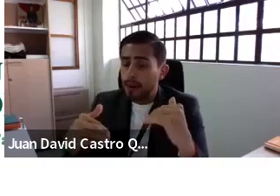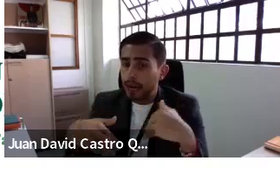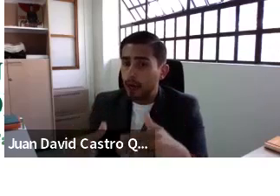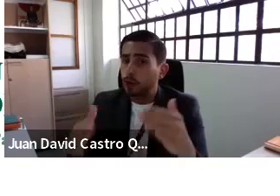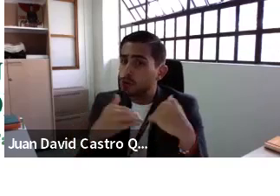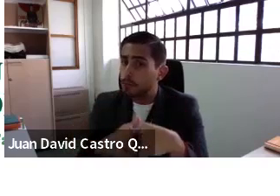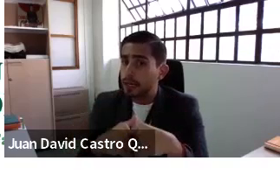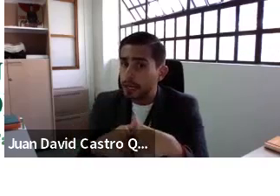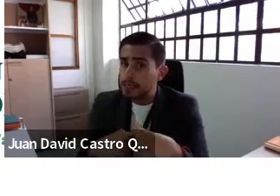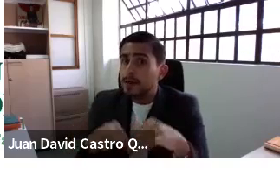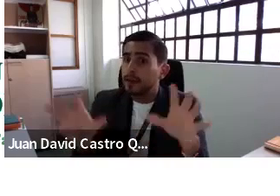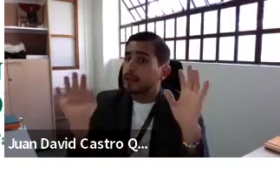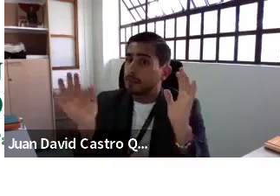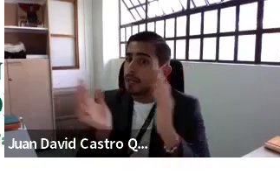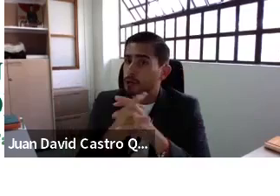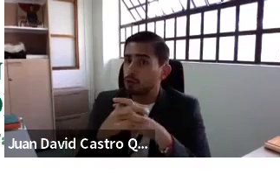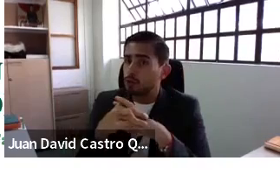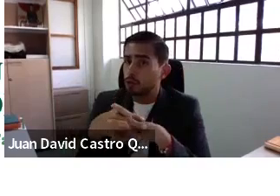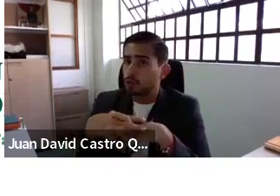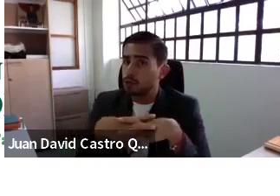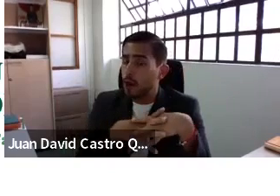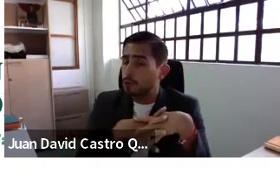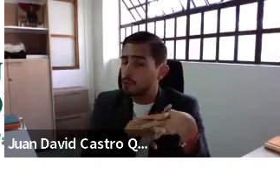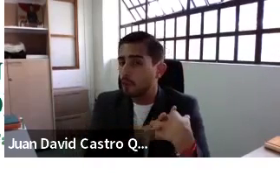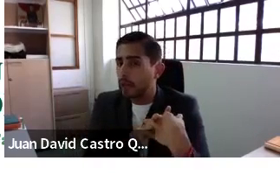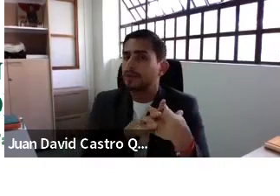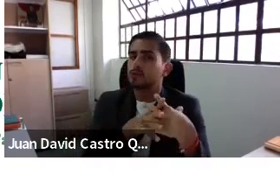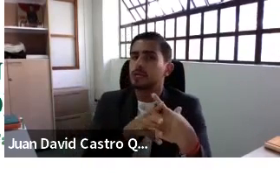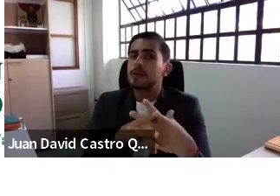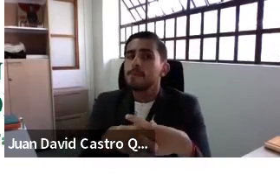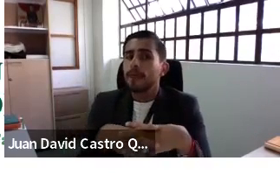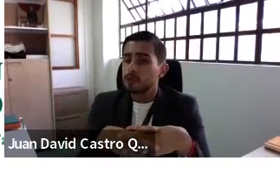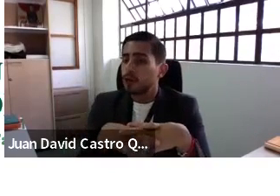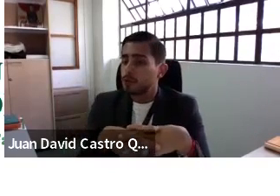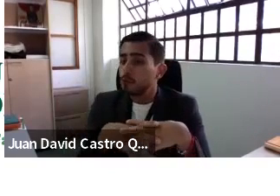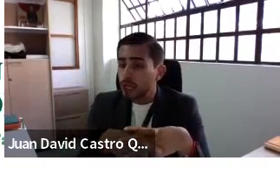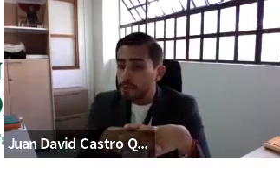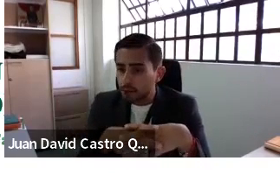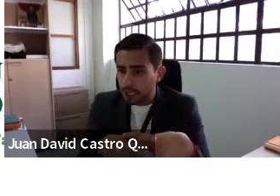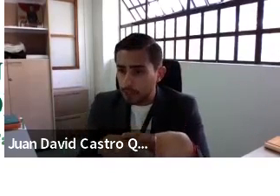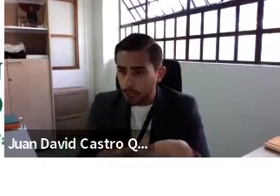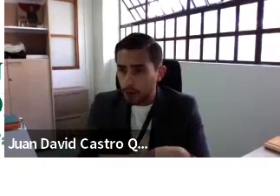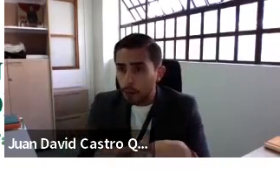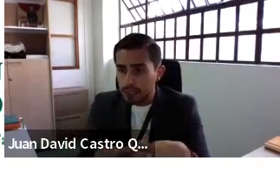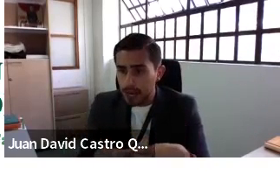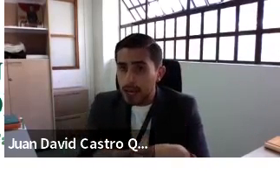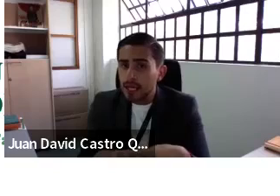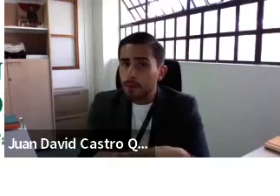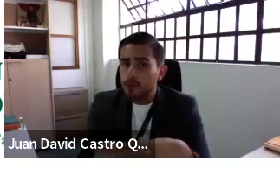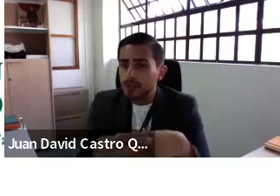apalancadores o en barreras de determinados asuntos que nosotros dejábamos promover, entonces eso es muy importante ponerlo a conversar, y por eso